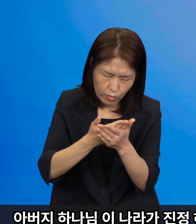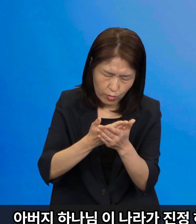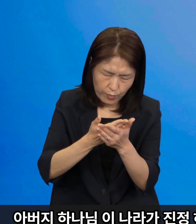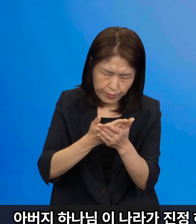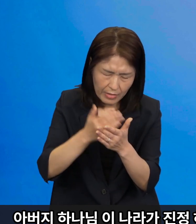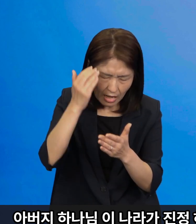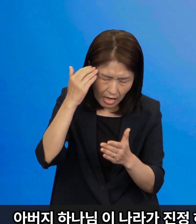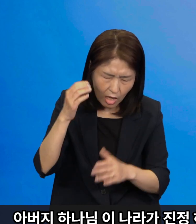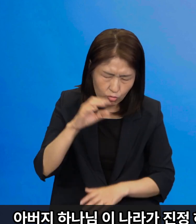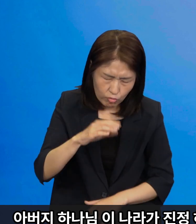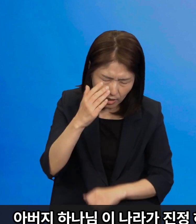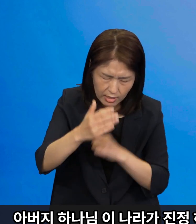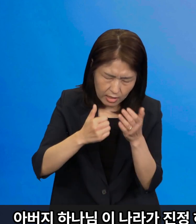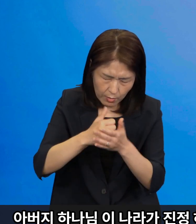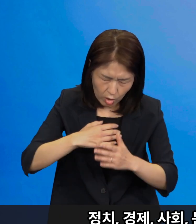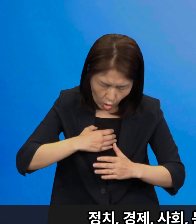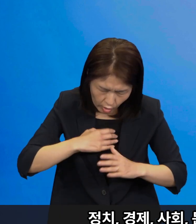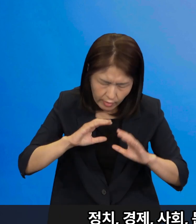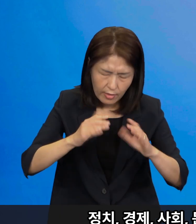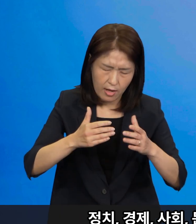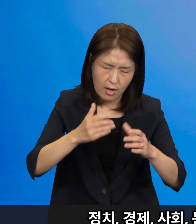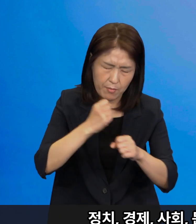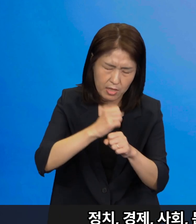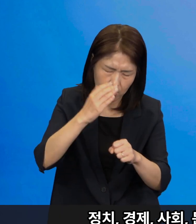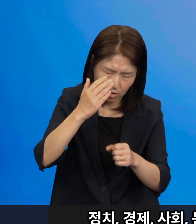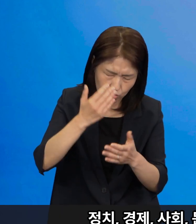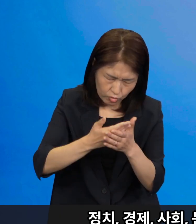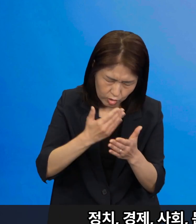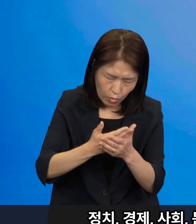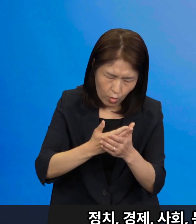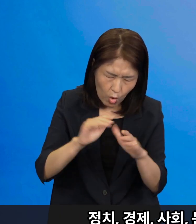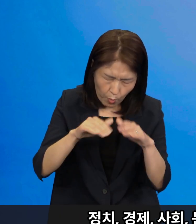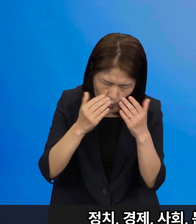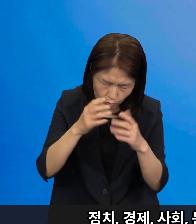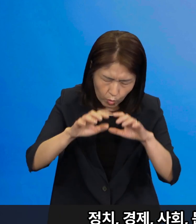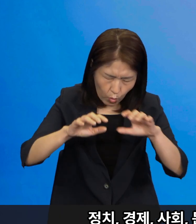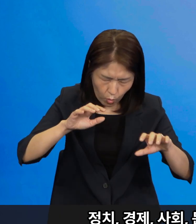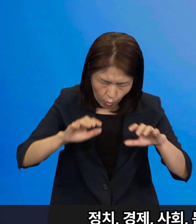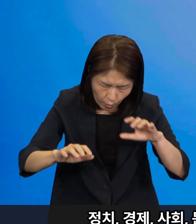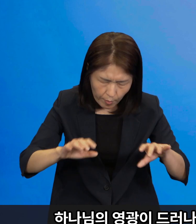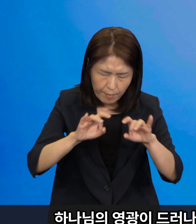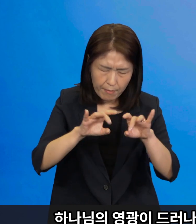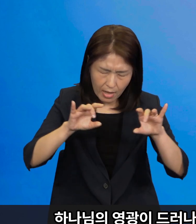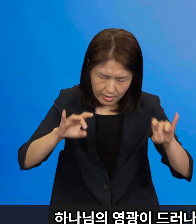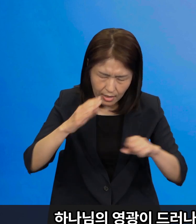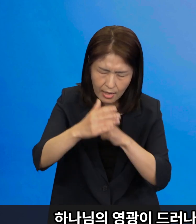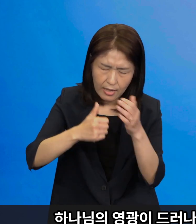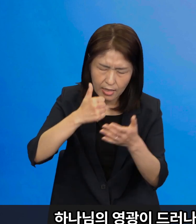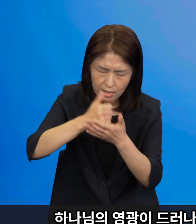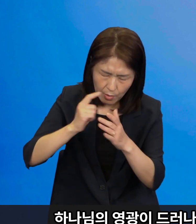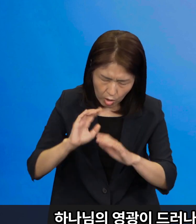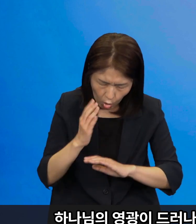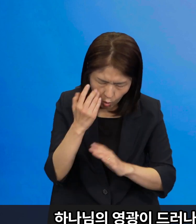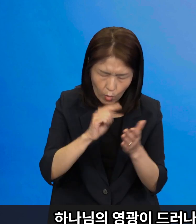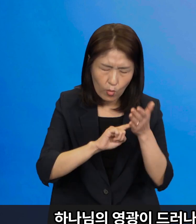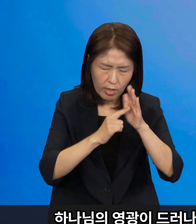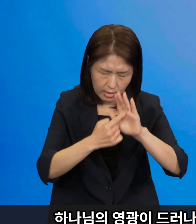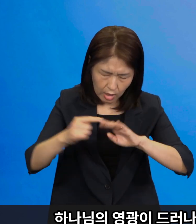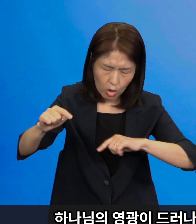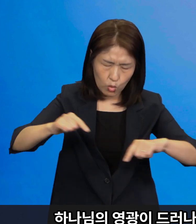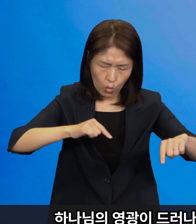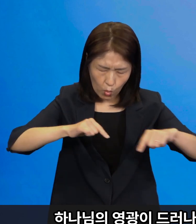진정 하나님을 경외하는 나라가 되게 하여 주셔서 정치, 경제, 사회, 문화, 교육, 문화 모든 영역 속에 하나님의 영광이 드러나며